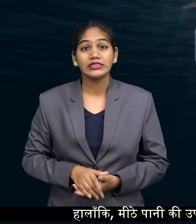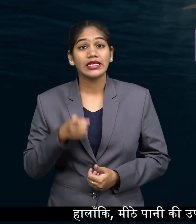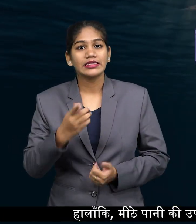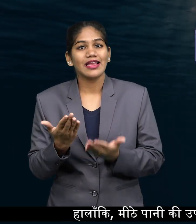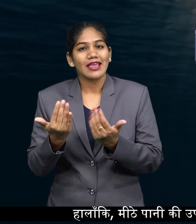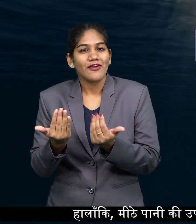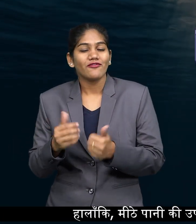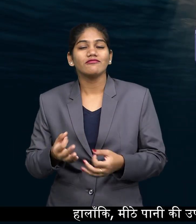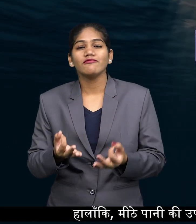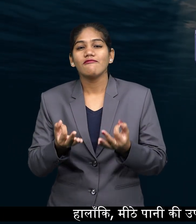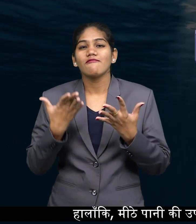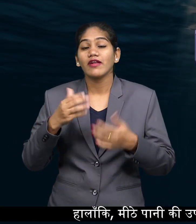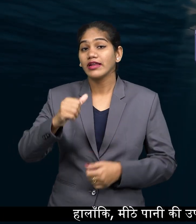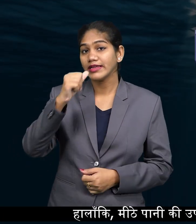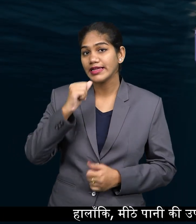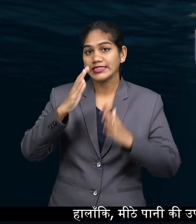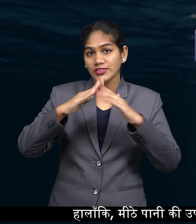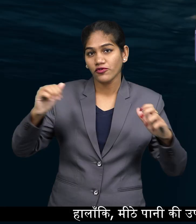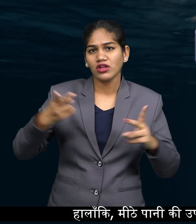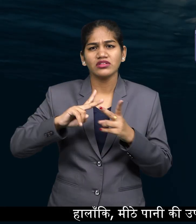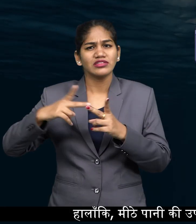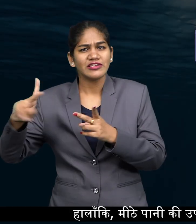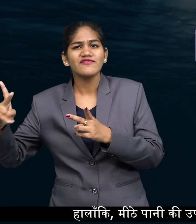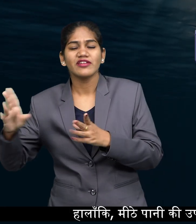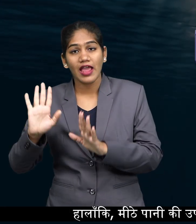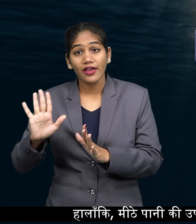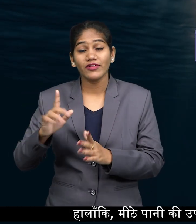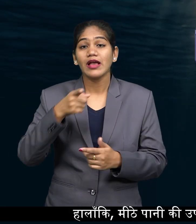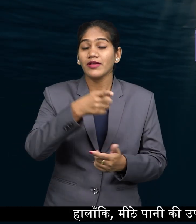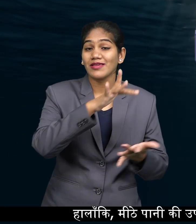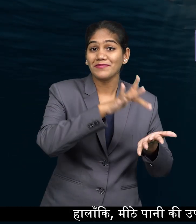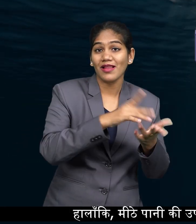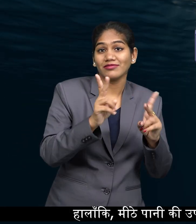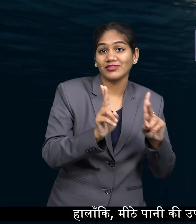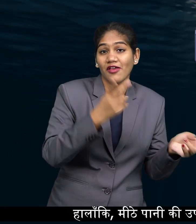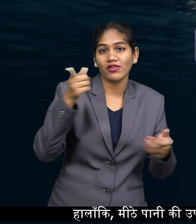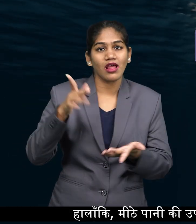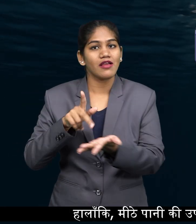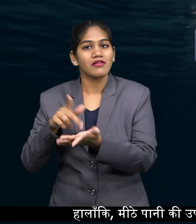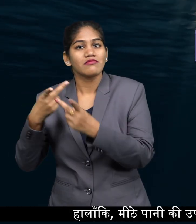हालांकि मीठे पानी की उपलब्धता अलग-अलग जगहों पर अलग-अलग होती है।